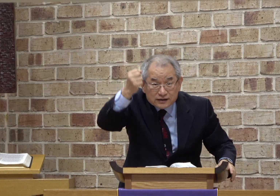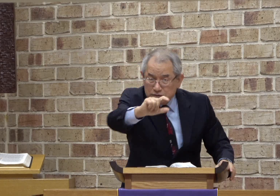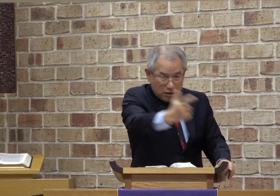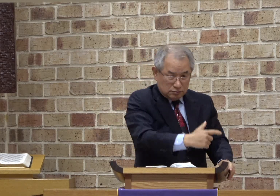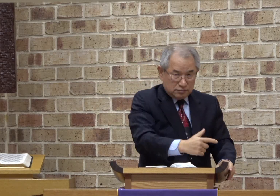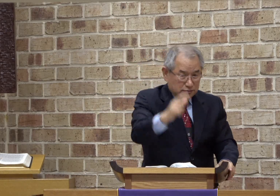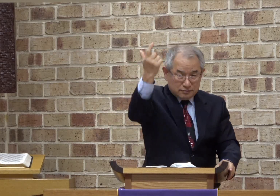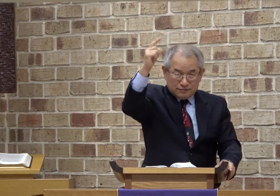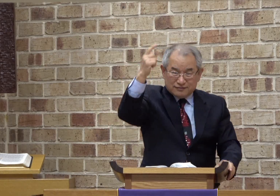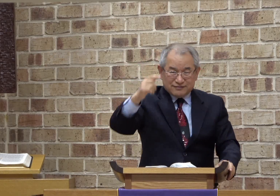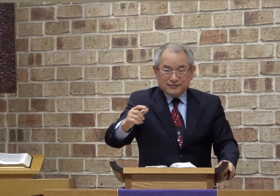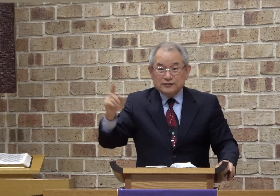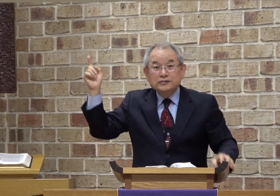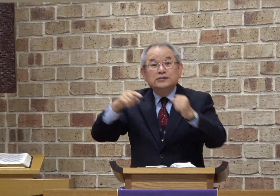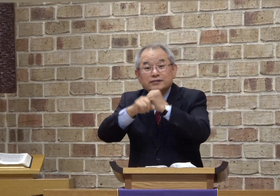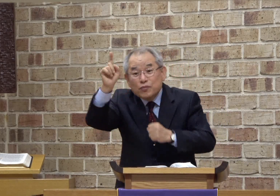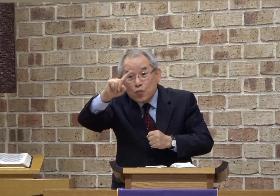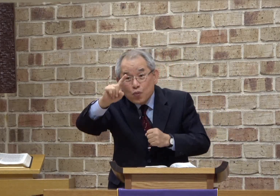하나님이 세상을 이처럼 사랑하사.